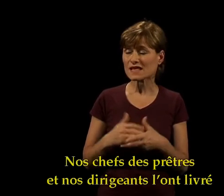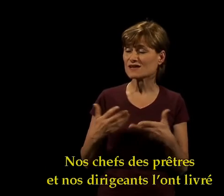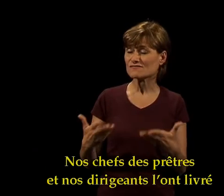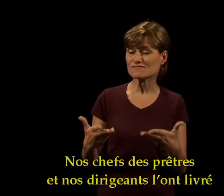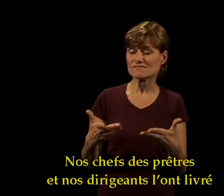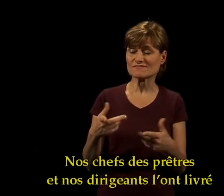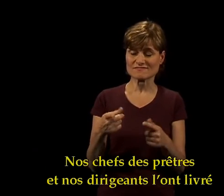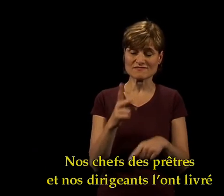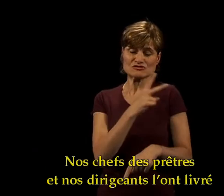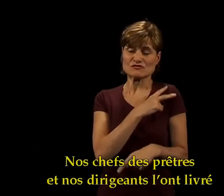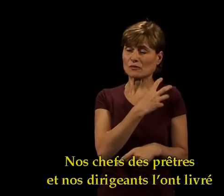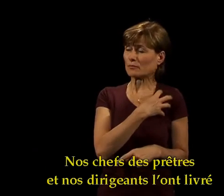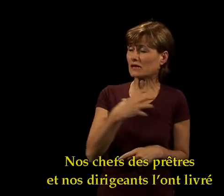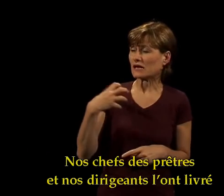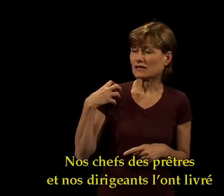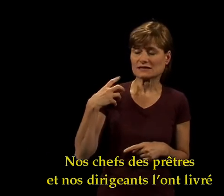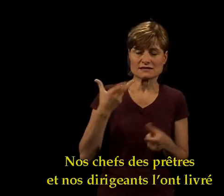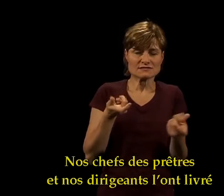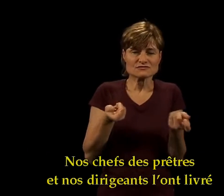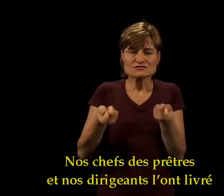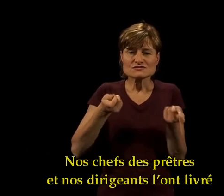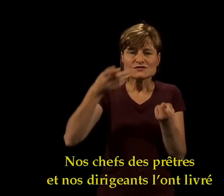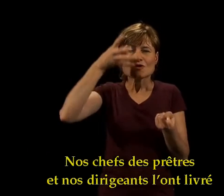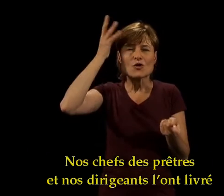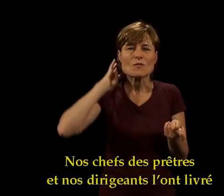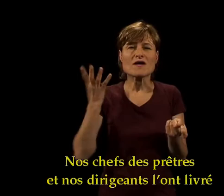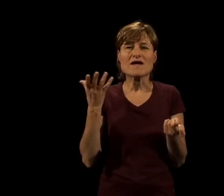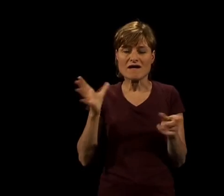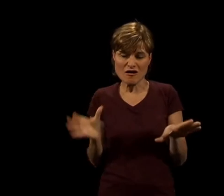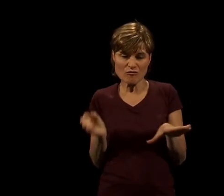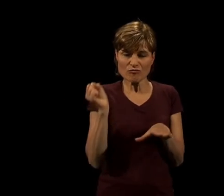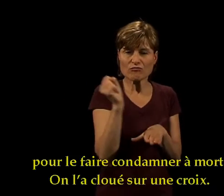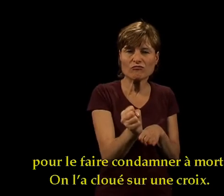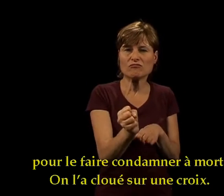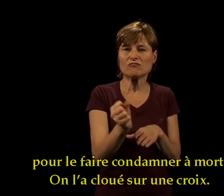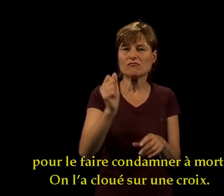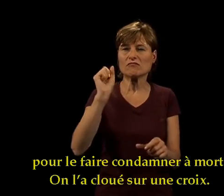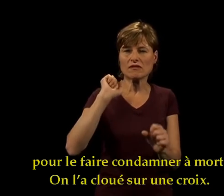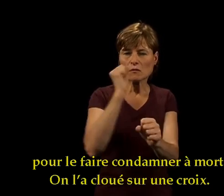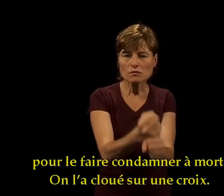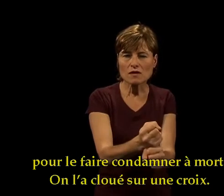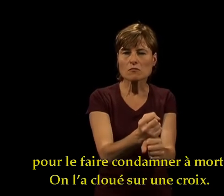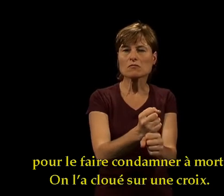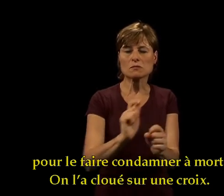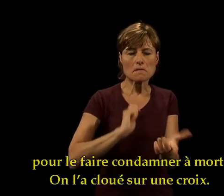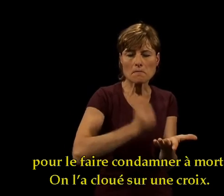Nos chefs des prêtres et nos dirigeants l'ont livré pour le faire condamner à mort. On l'a cloué sur une